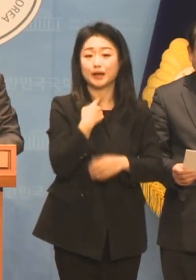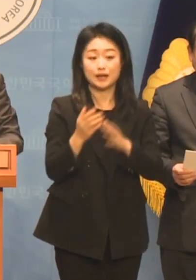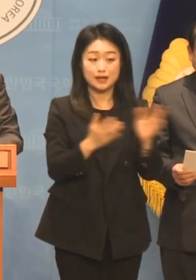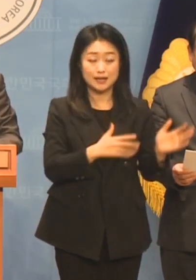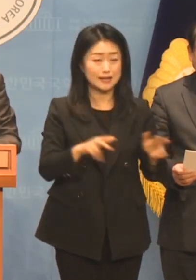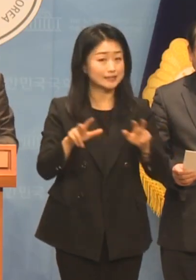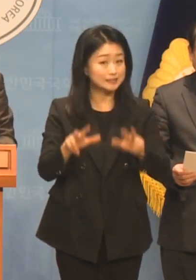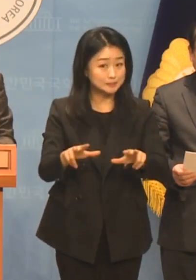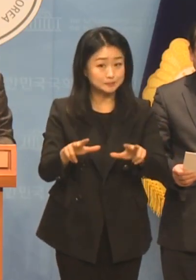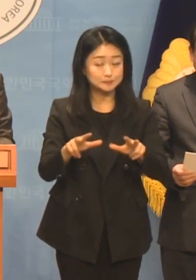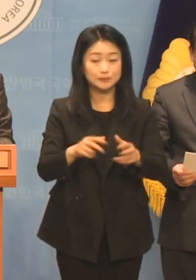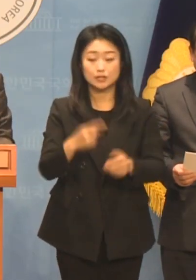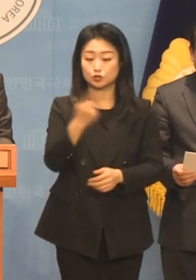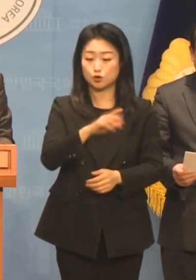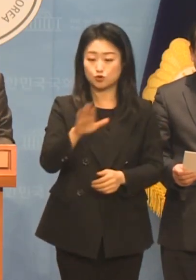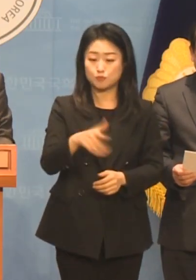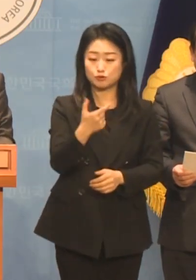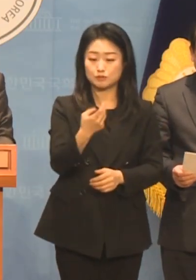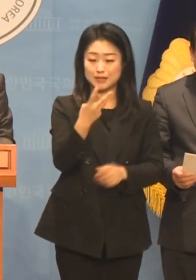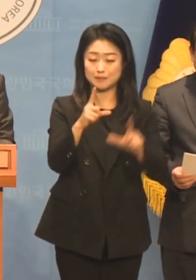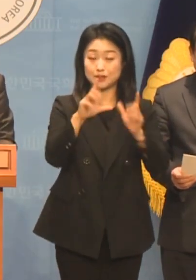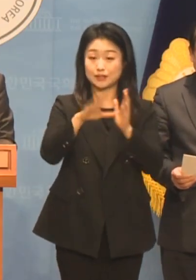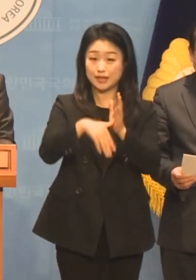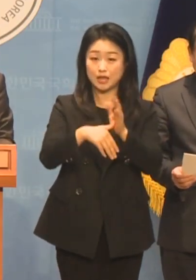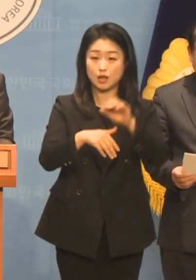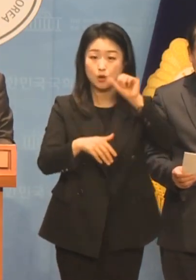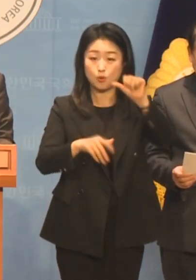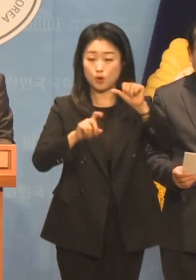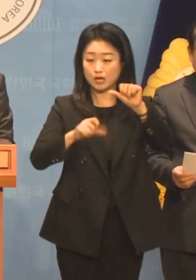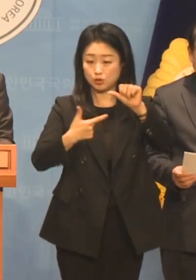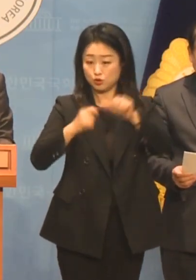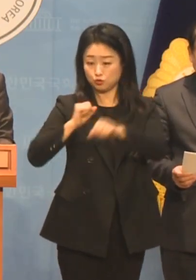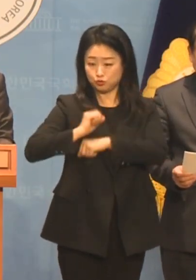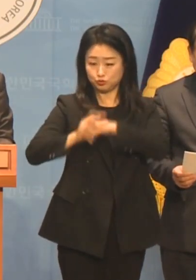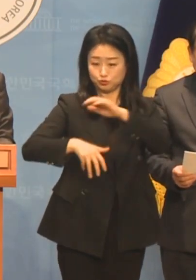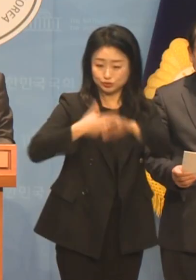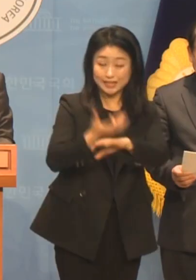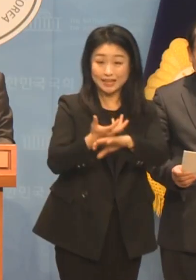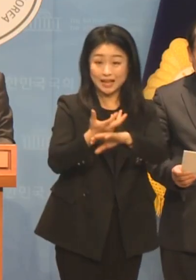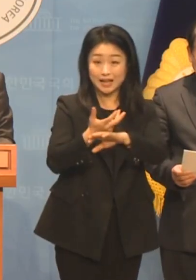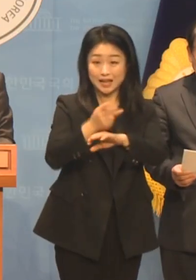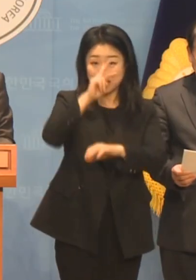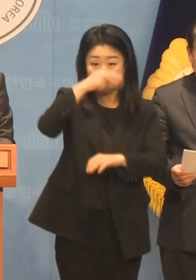제3공화국 시절인 1963년 5.16 군사 쿠데타의 주역